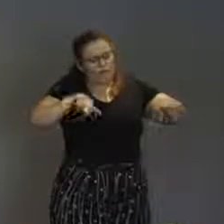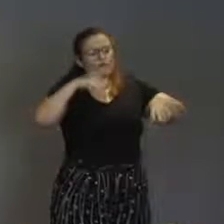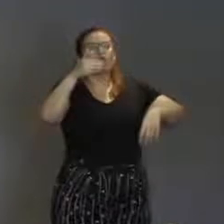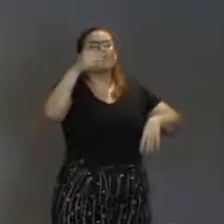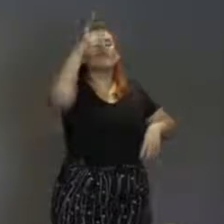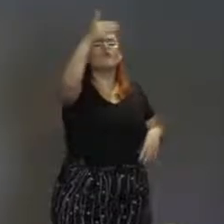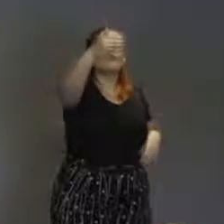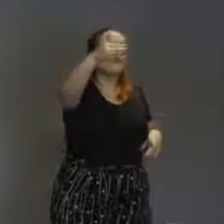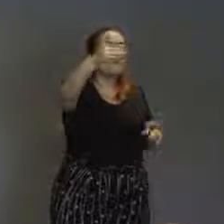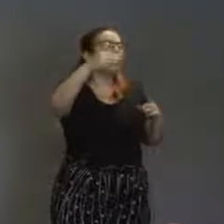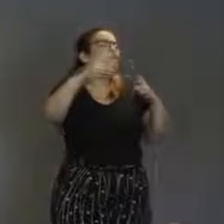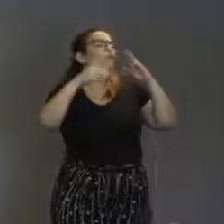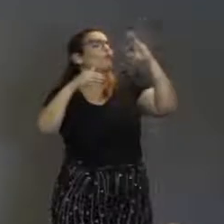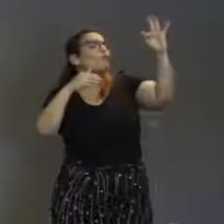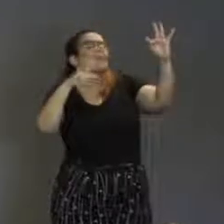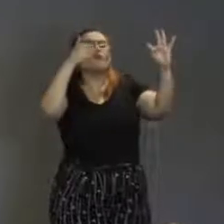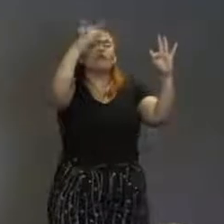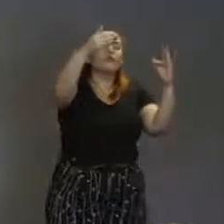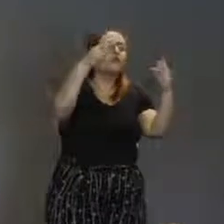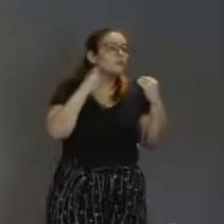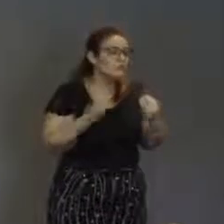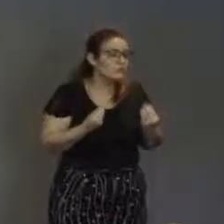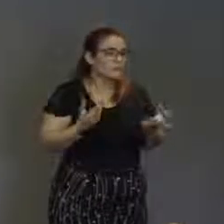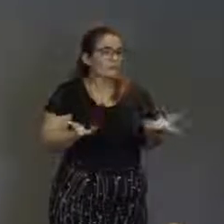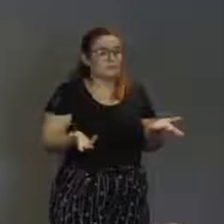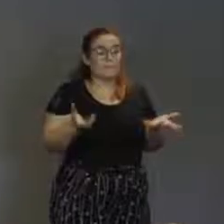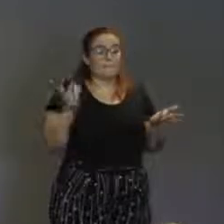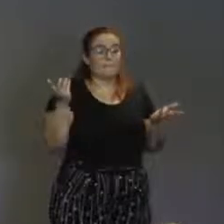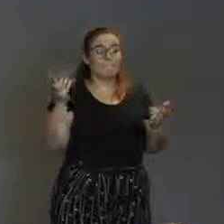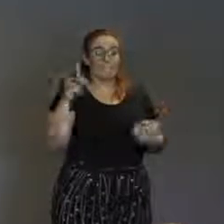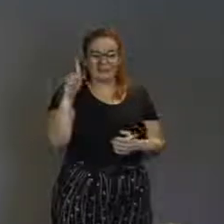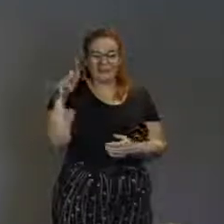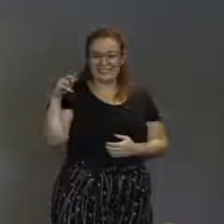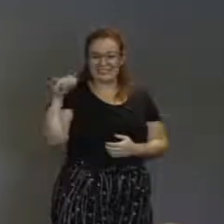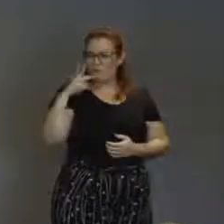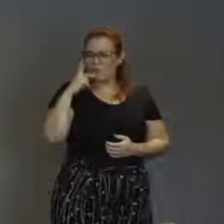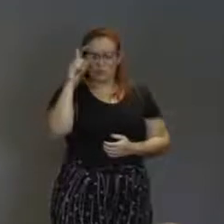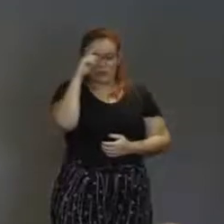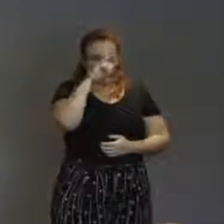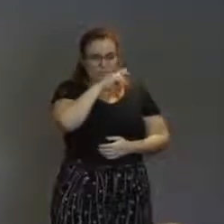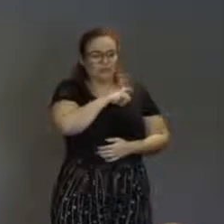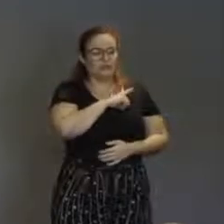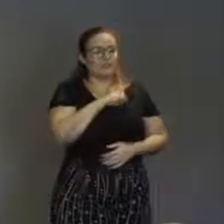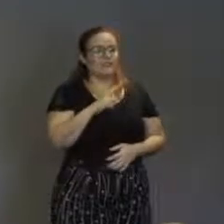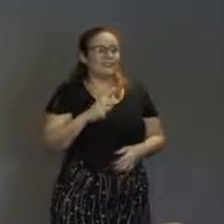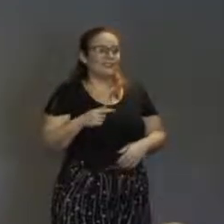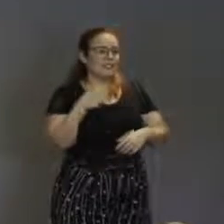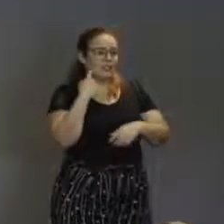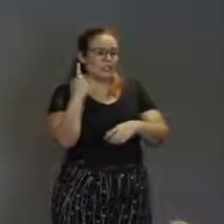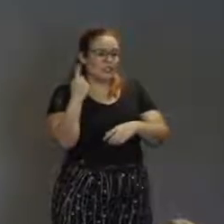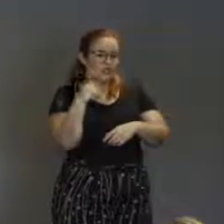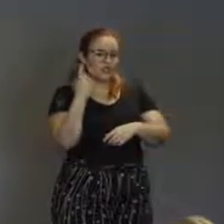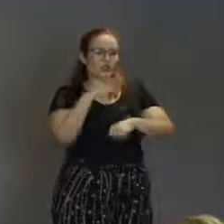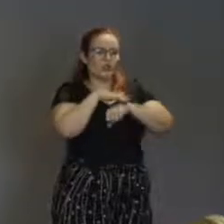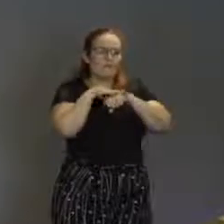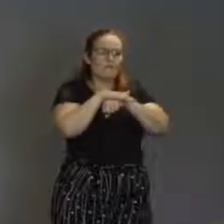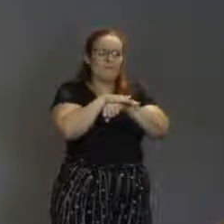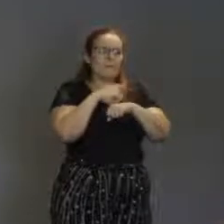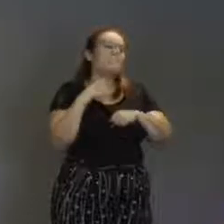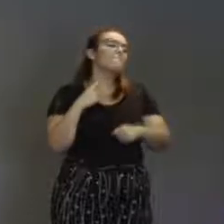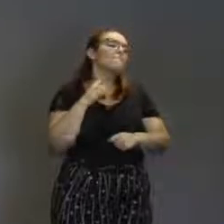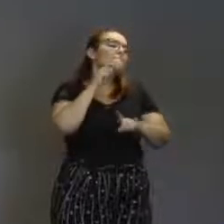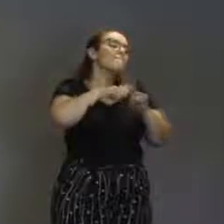futuro. E a Dani bem trazia todas as dificuldades. Eu me lembrei de uma conversa que a gente teve agora em maio. A gente trouxe pela primeira vez